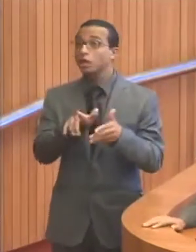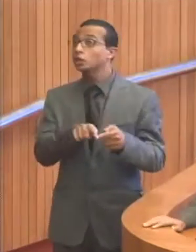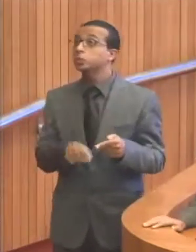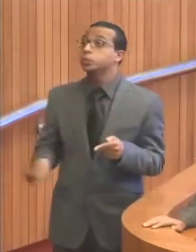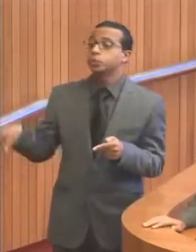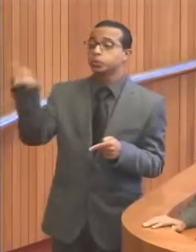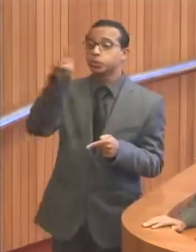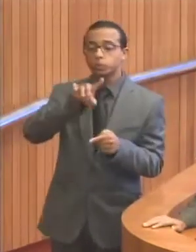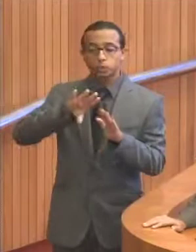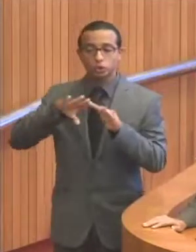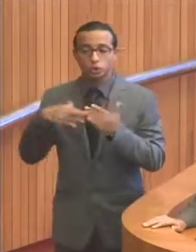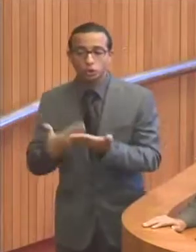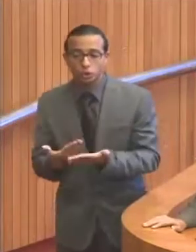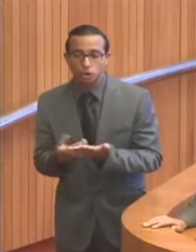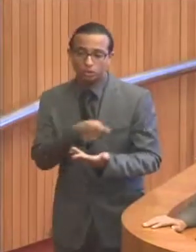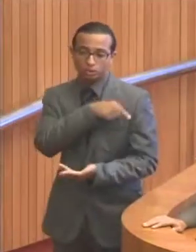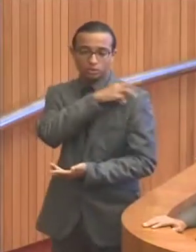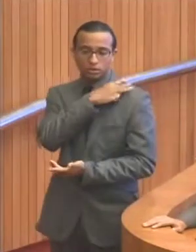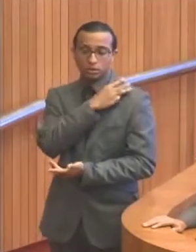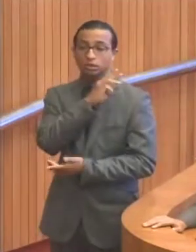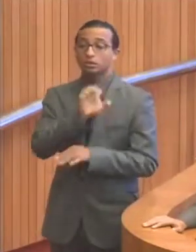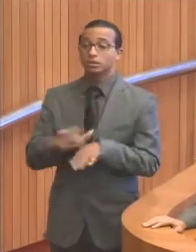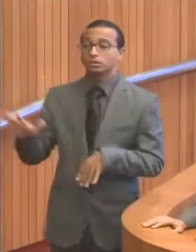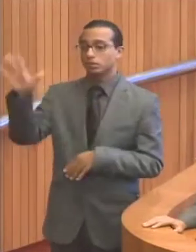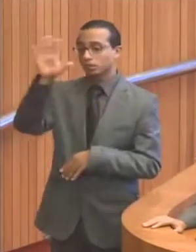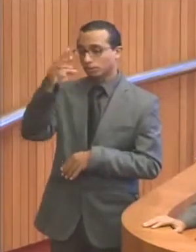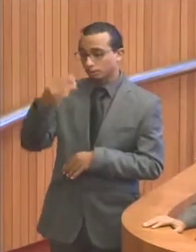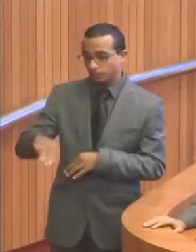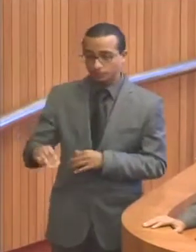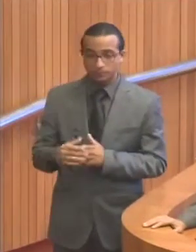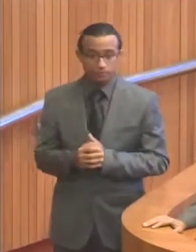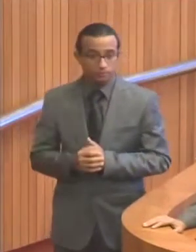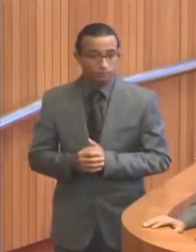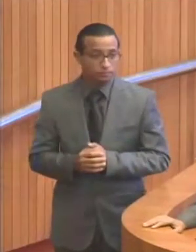as escolas do ensino médio no Estado do Maranhão.